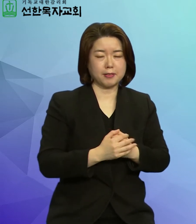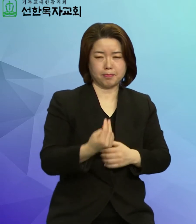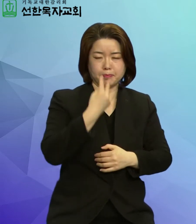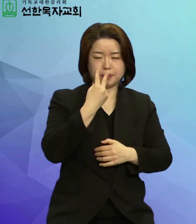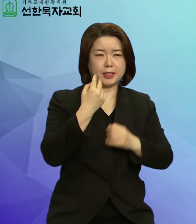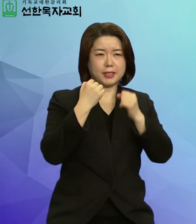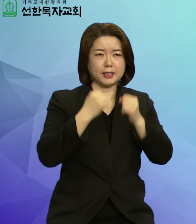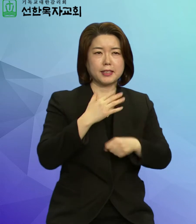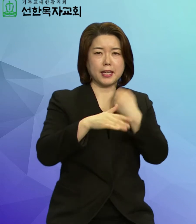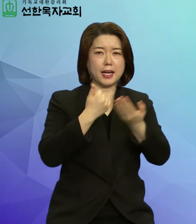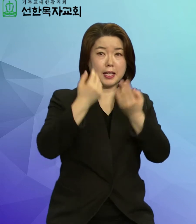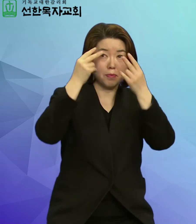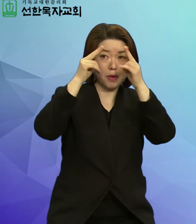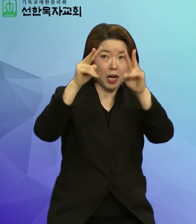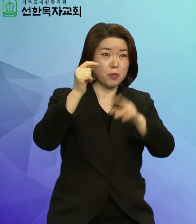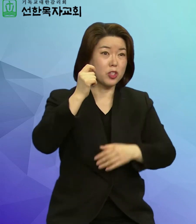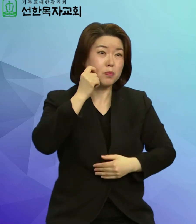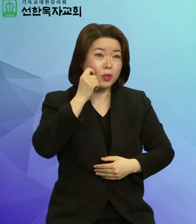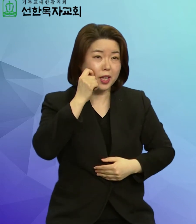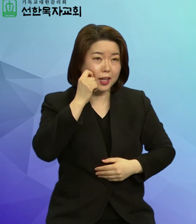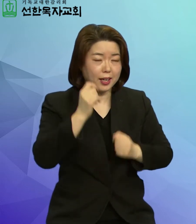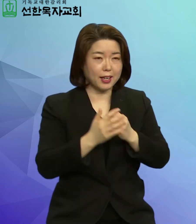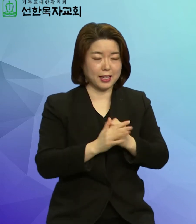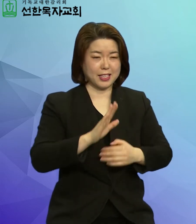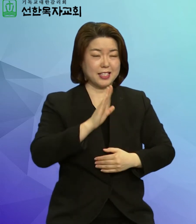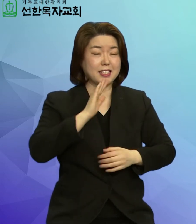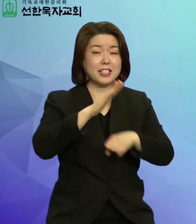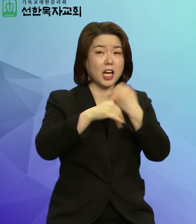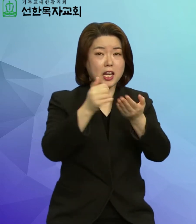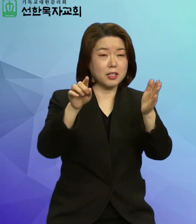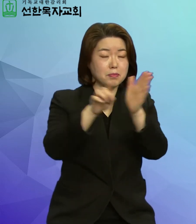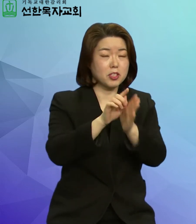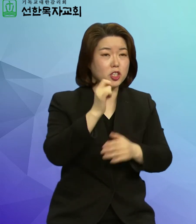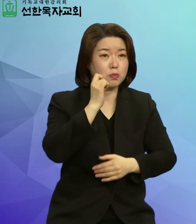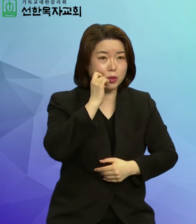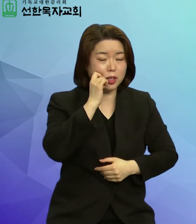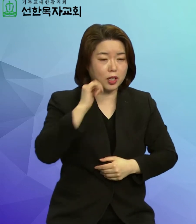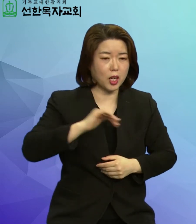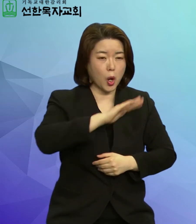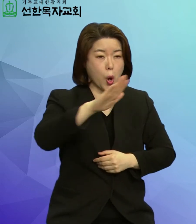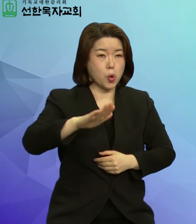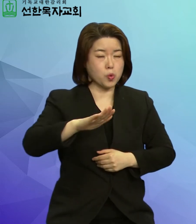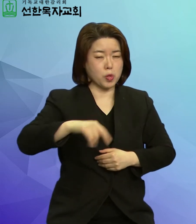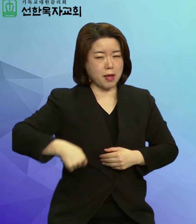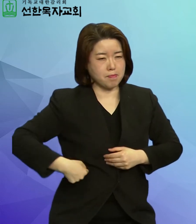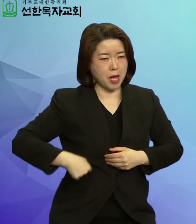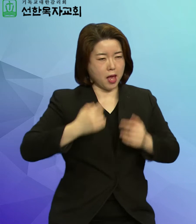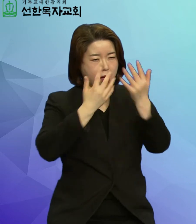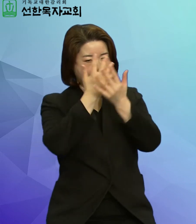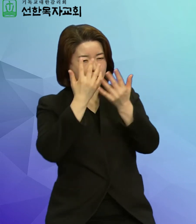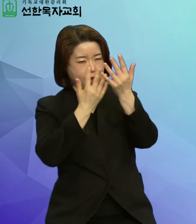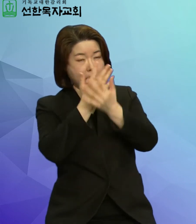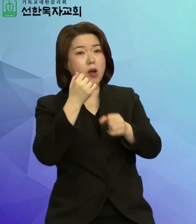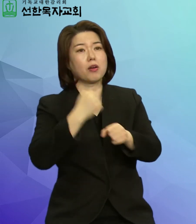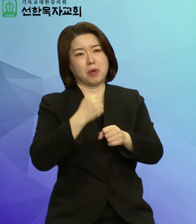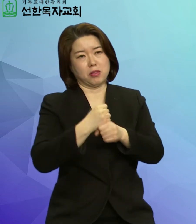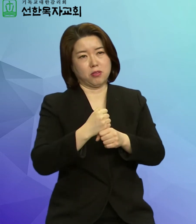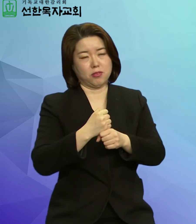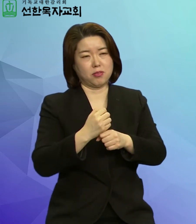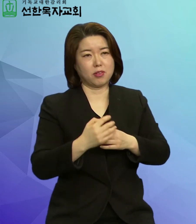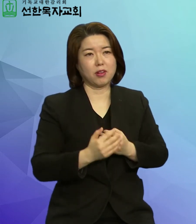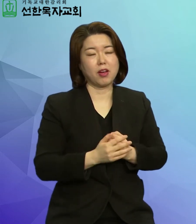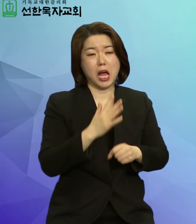우리가 살아계신 하나님을 바라보지 못하도록, 진짜 하나님을 믿지 못하도록 우리 마음을 혼미하게